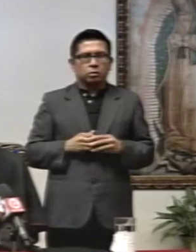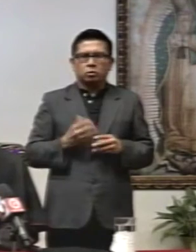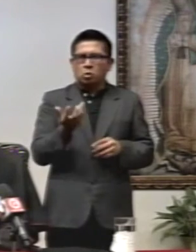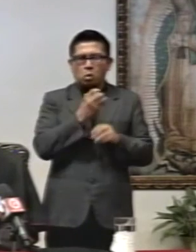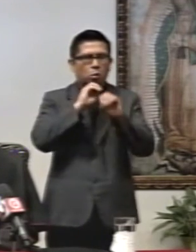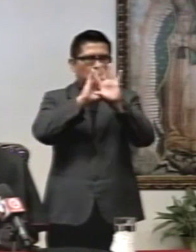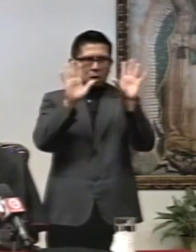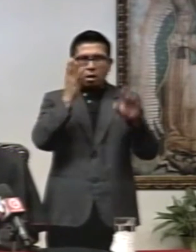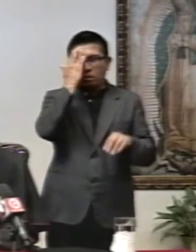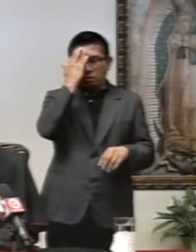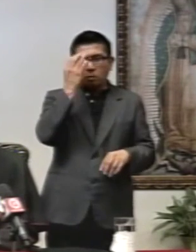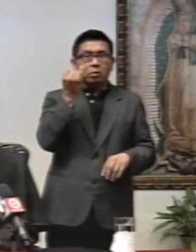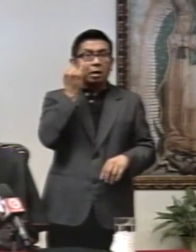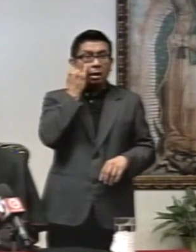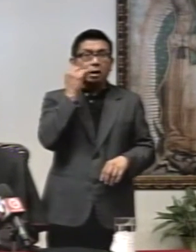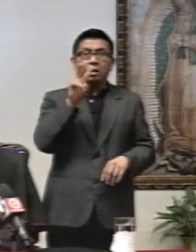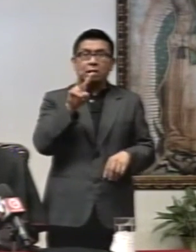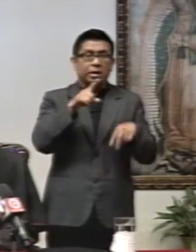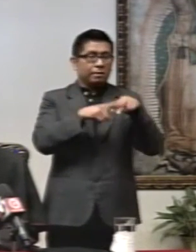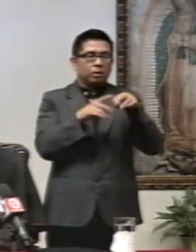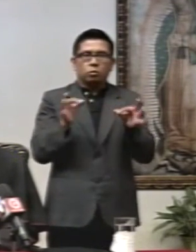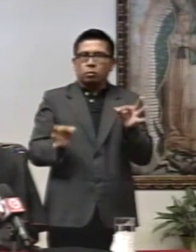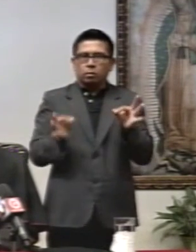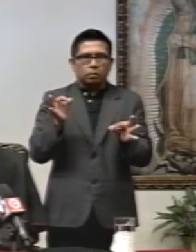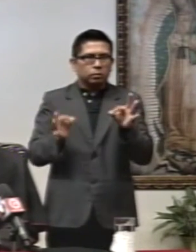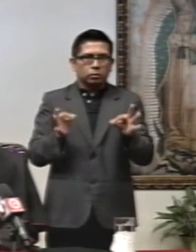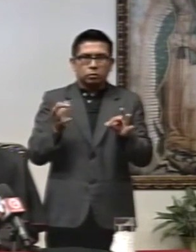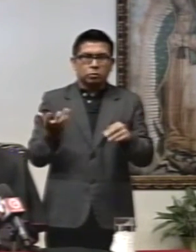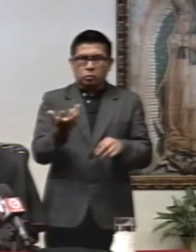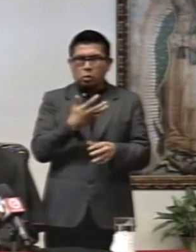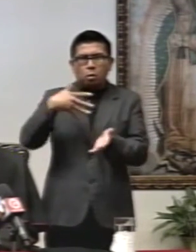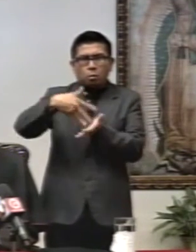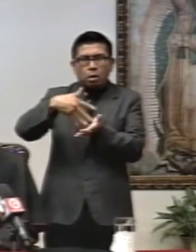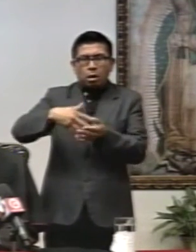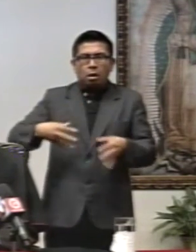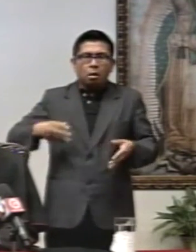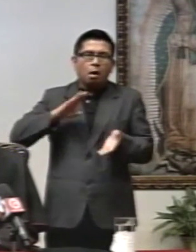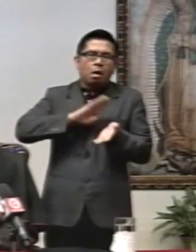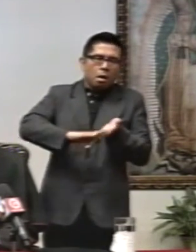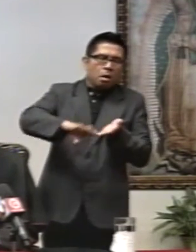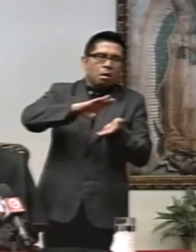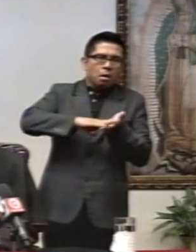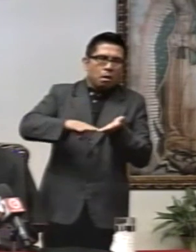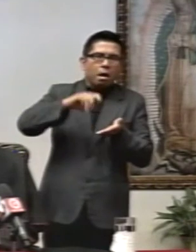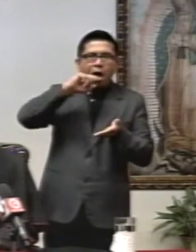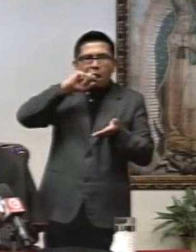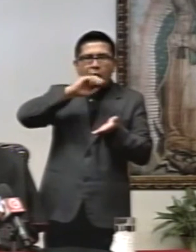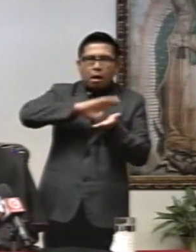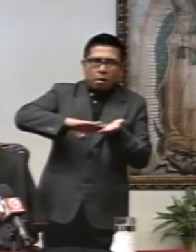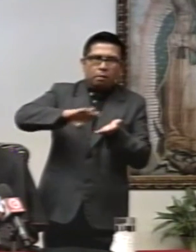discusión, que es un impuesto injusto, que lo pagan los más pobres